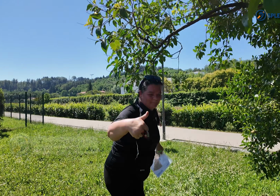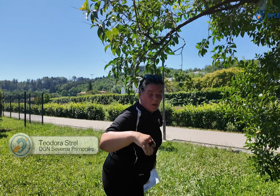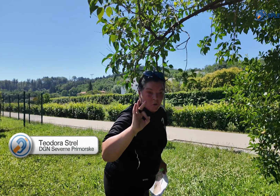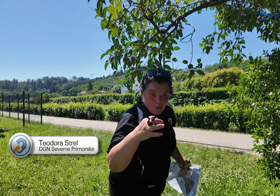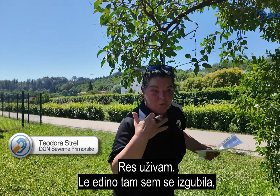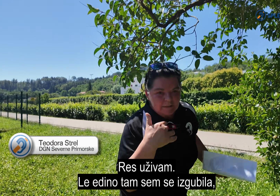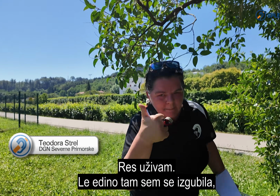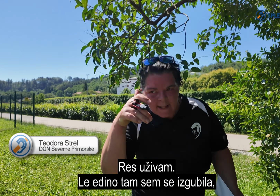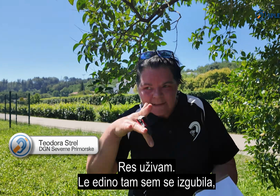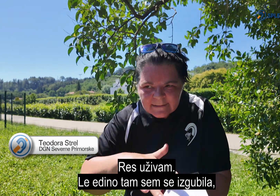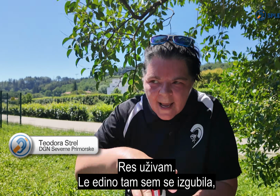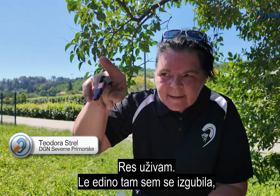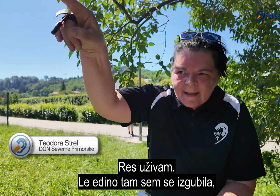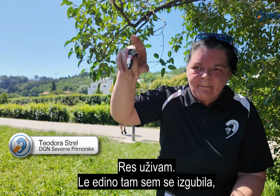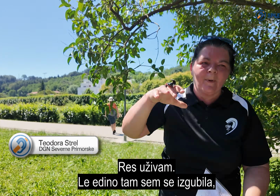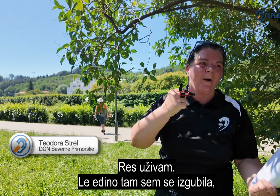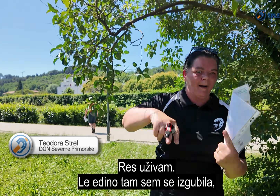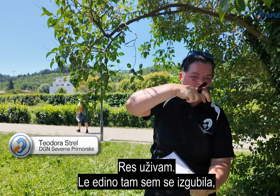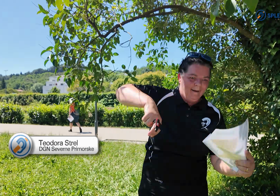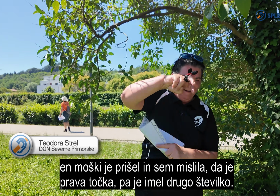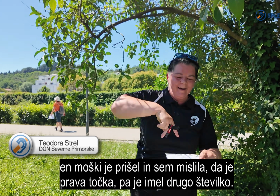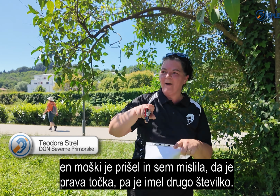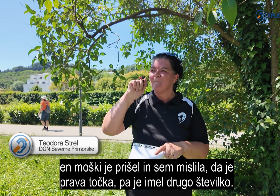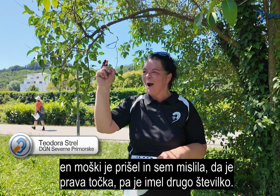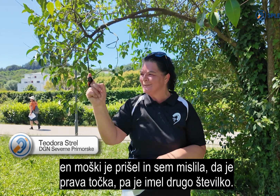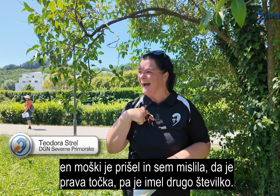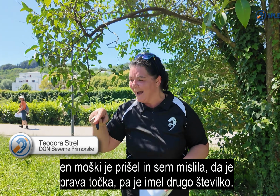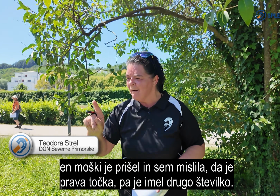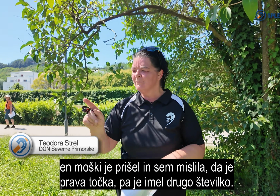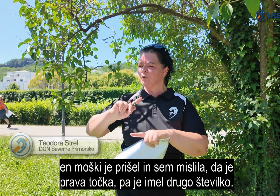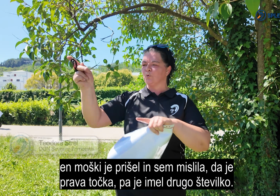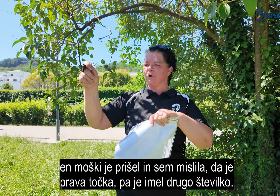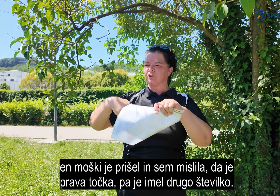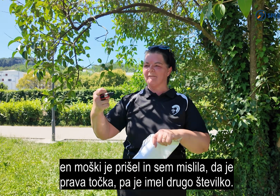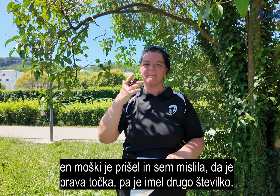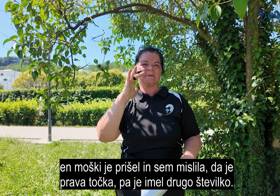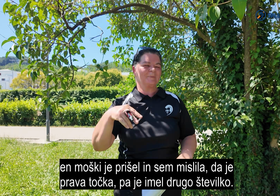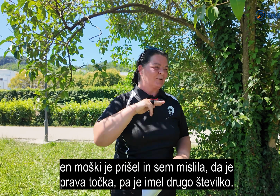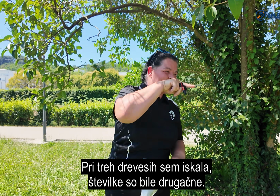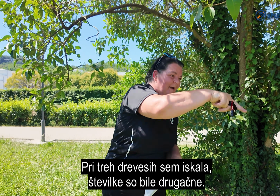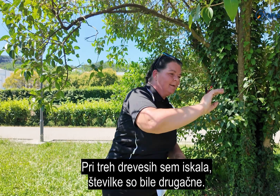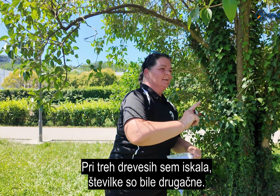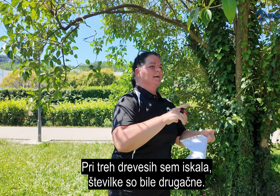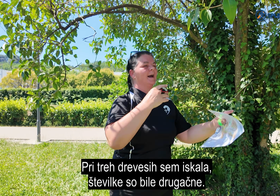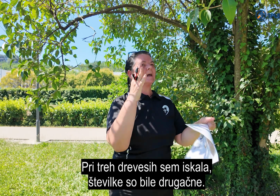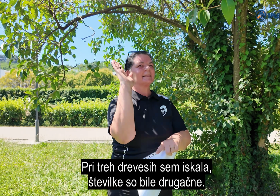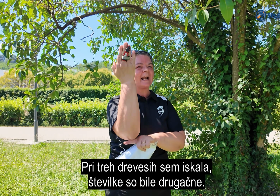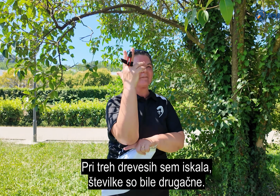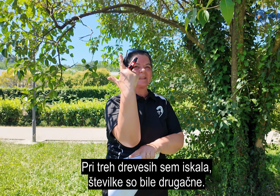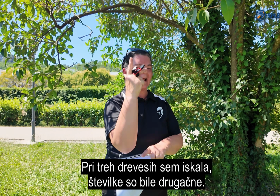Res uživam. Le edino tam sem se izgubila. En moški je prišel in sem mislila, da je prava točka, pa je imel drugo